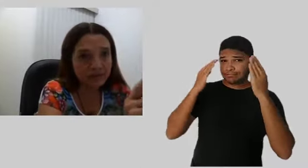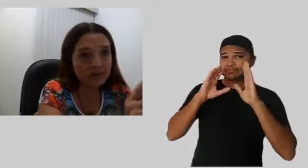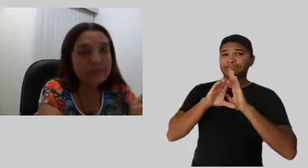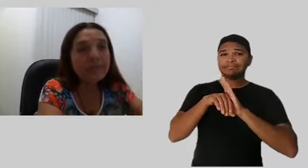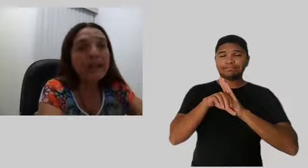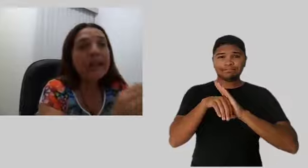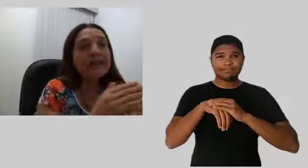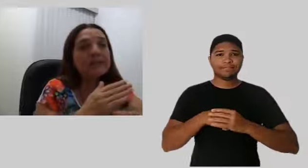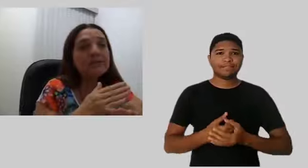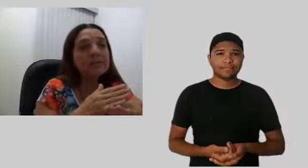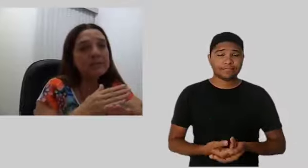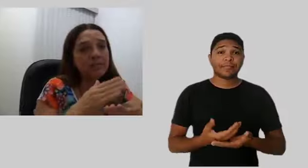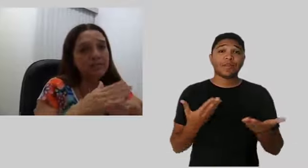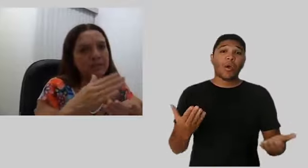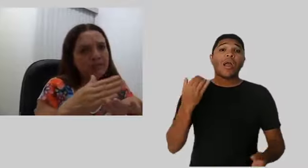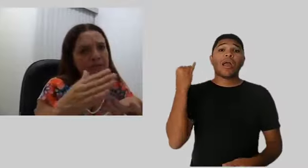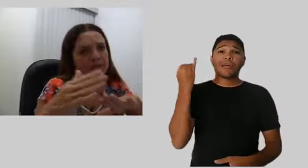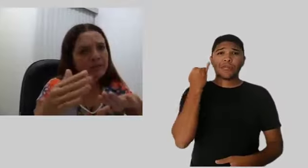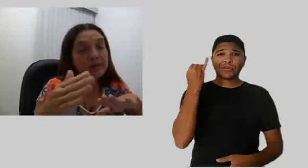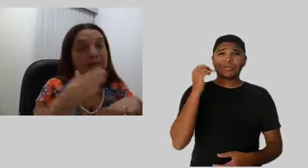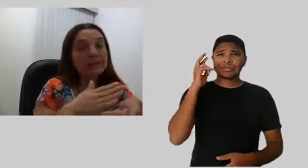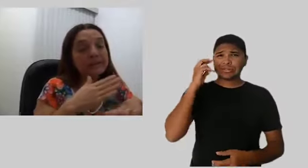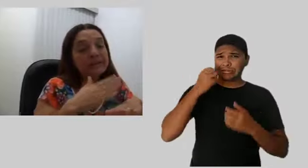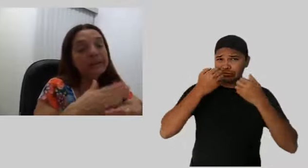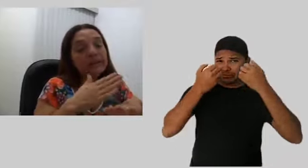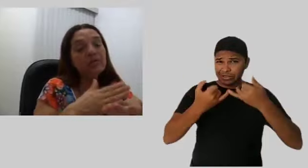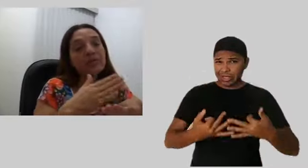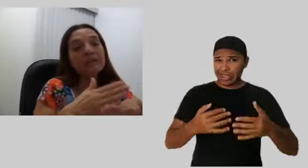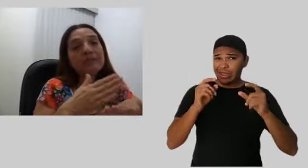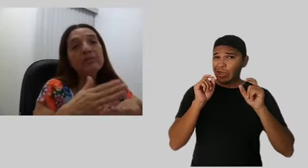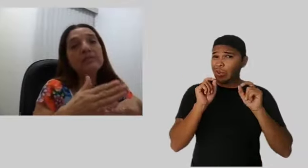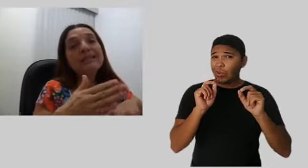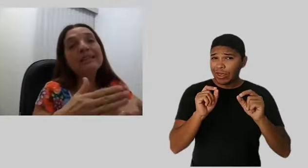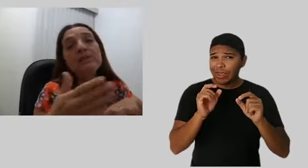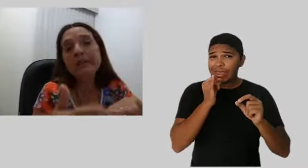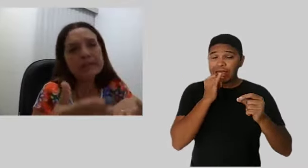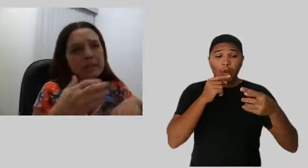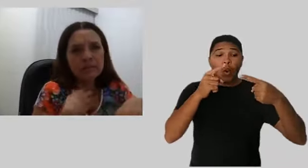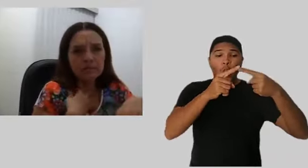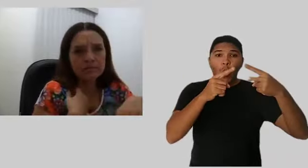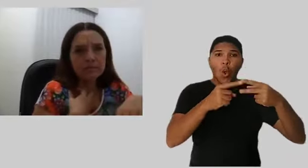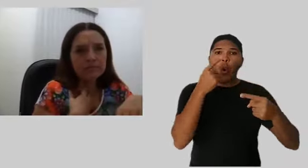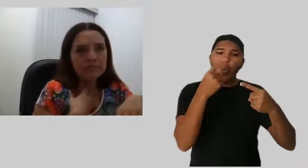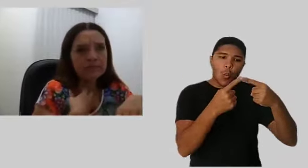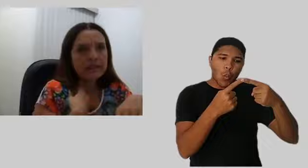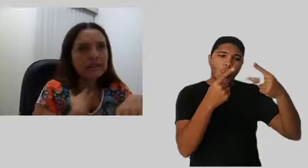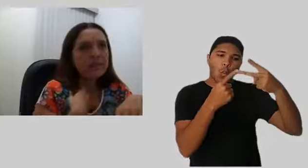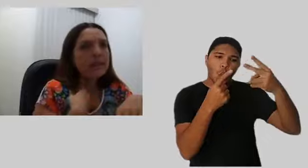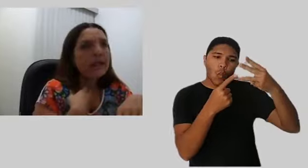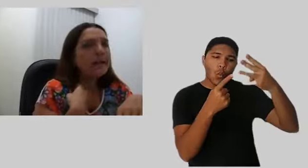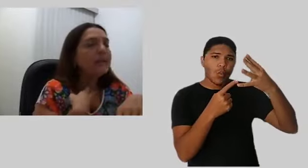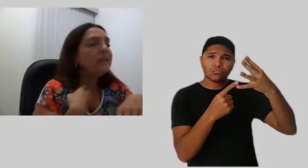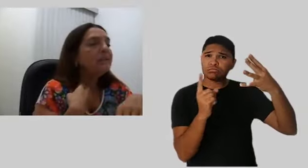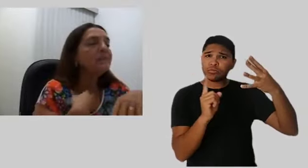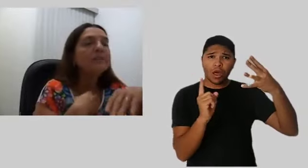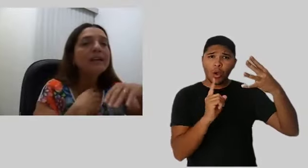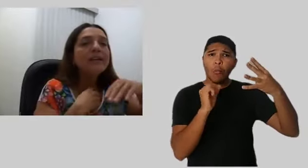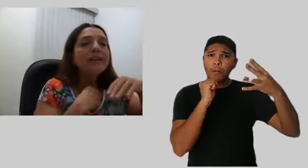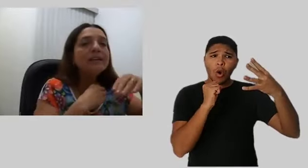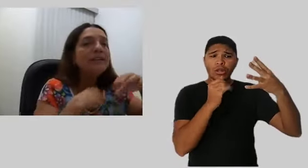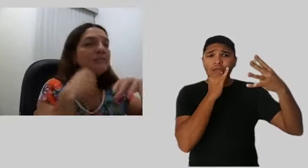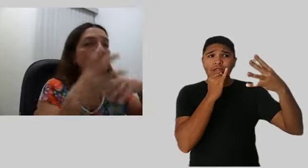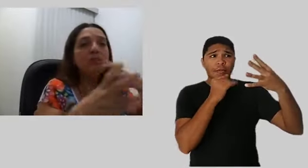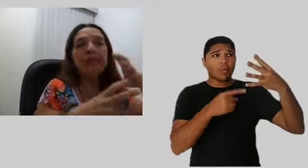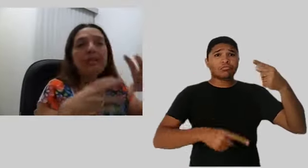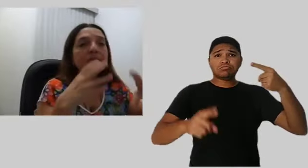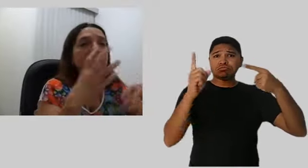veja que em Ficós, essas coisas, primeiro, segundo, terceiro e quarto, não quer dizer que aconteçam numa sequência, não, certo? A criança